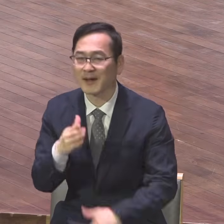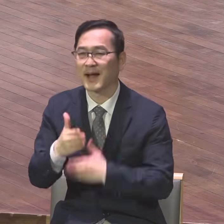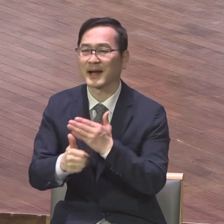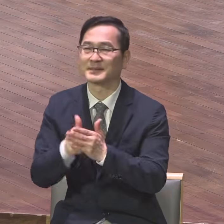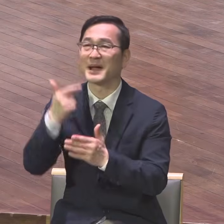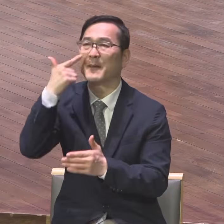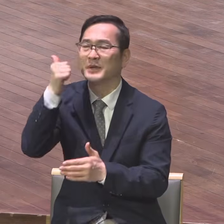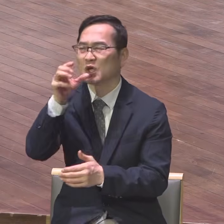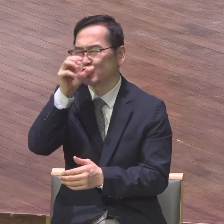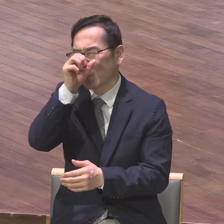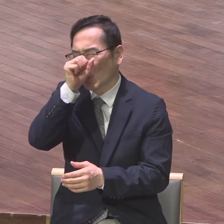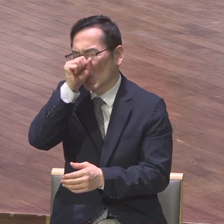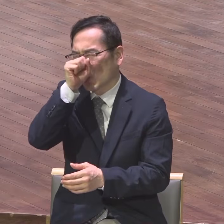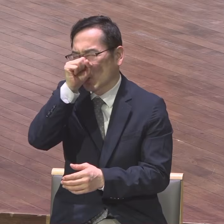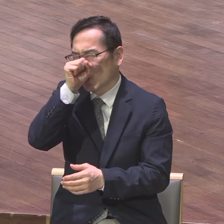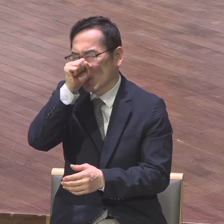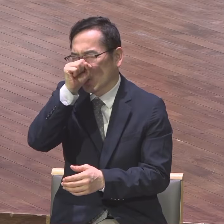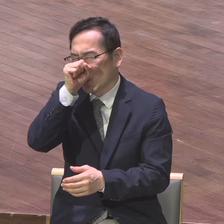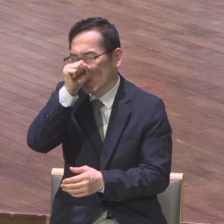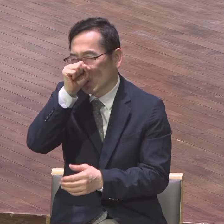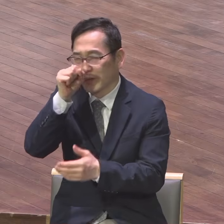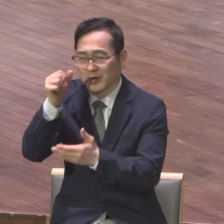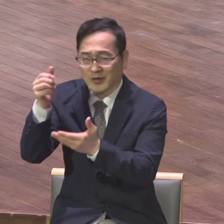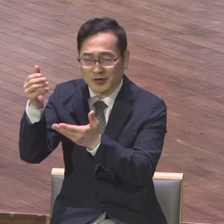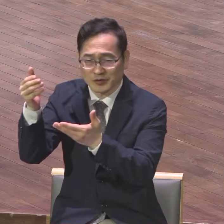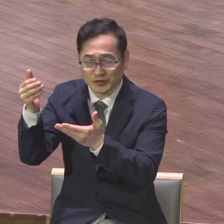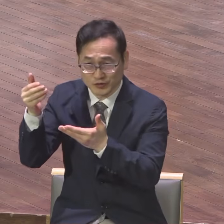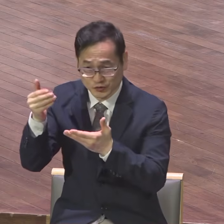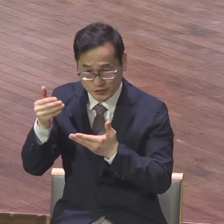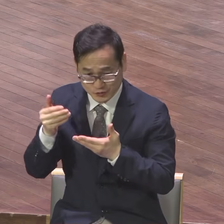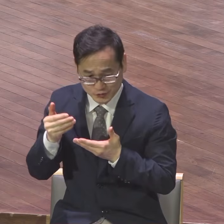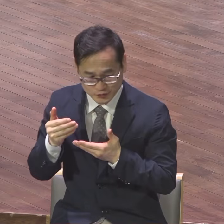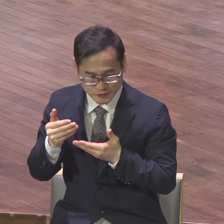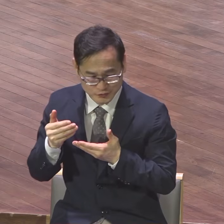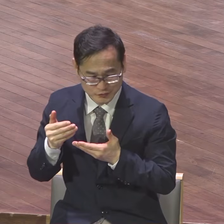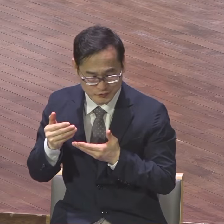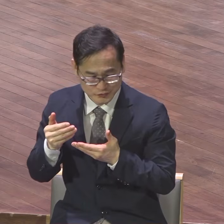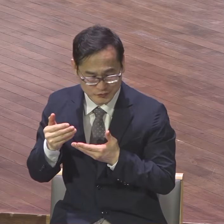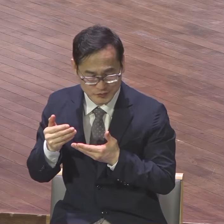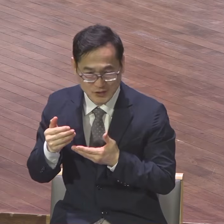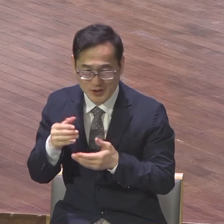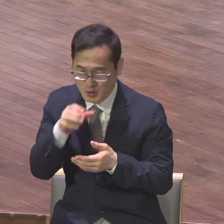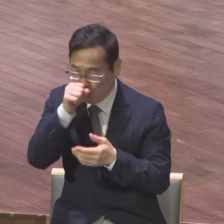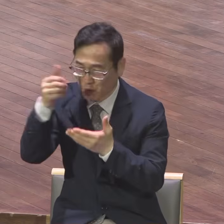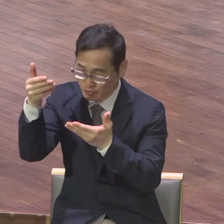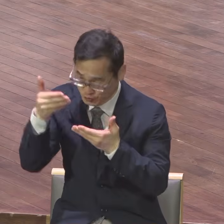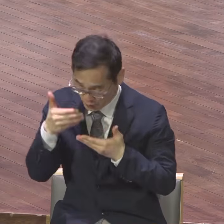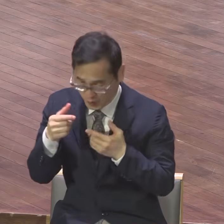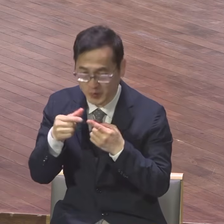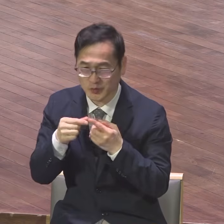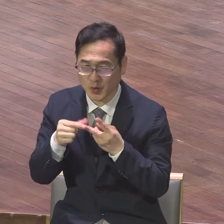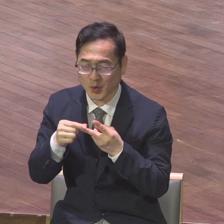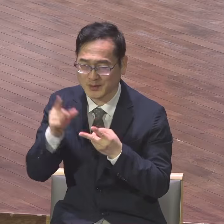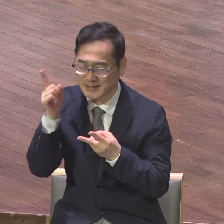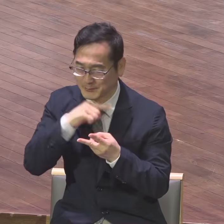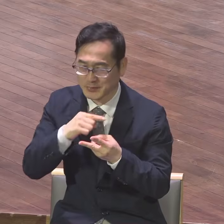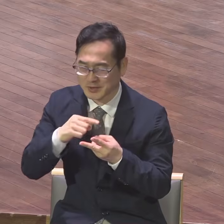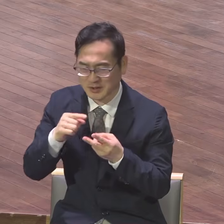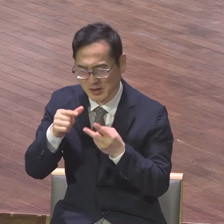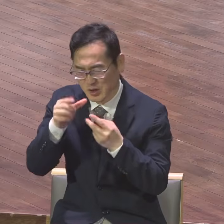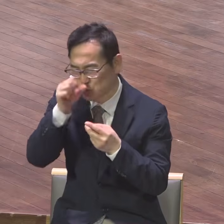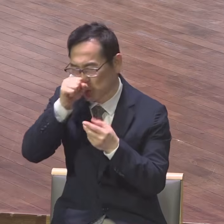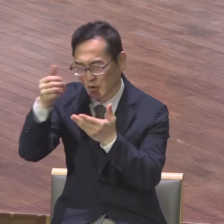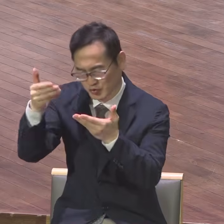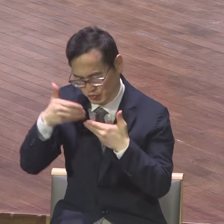좋은 것을 주기 위해서가 아니라면 그분의 자녀로부터 아무것도 취해가시지 않으신다.